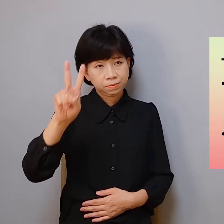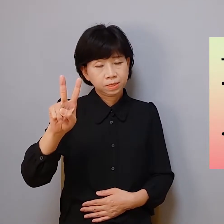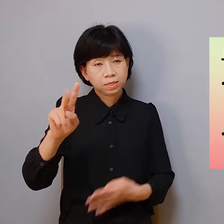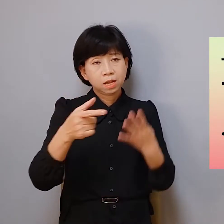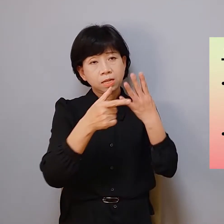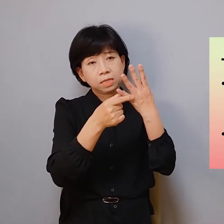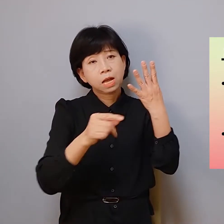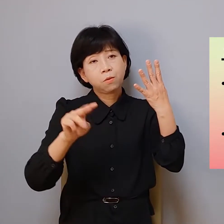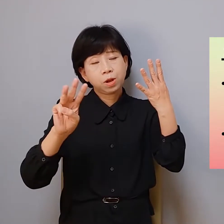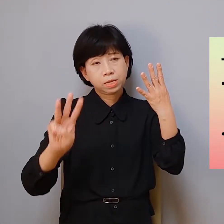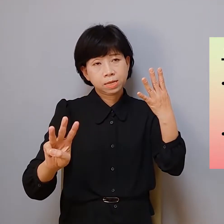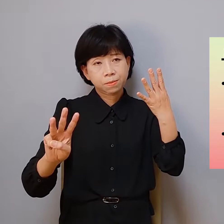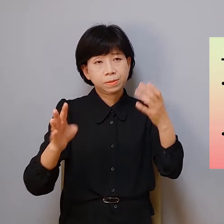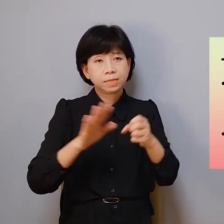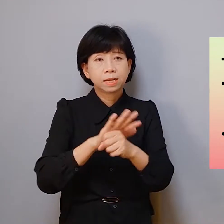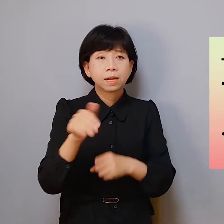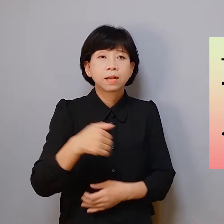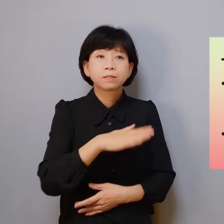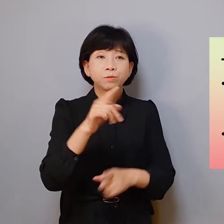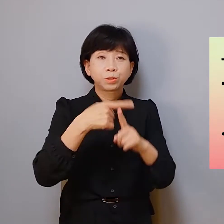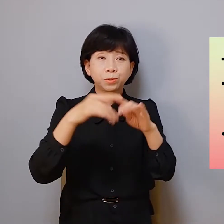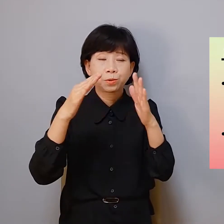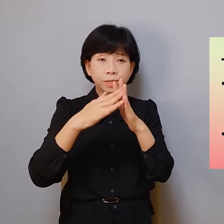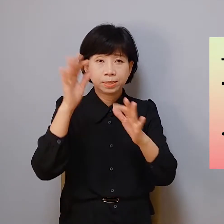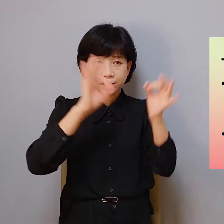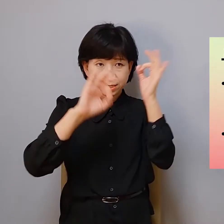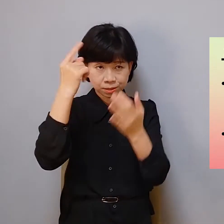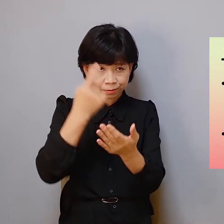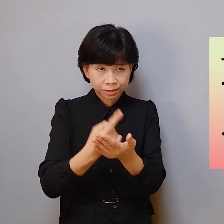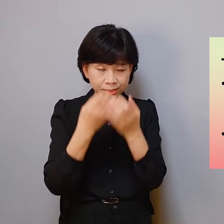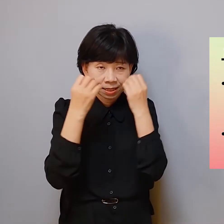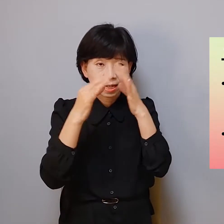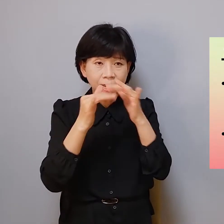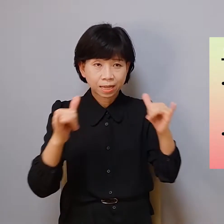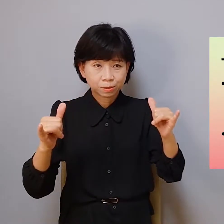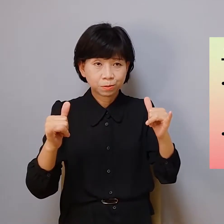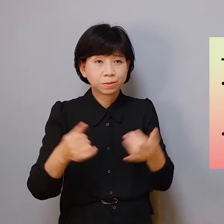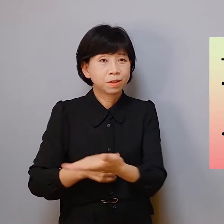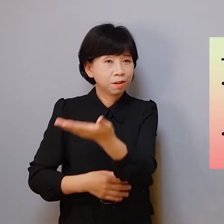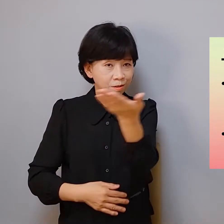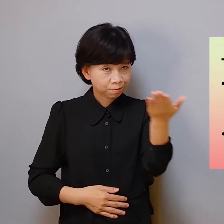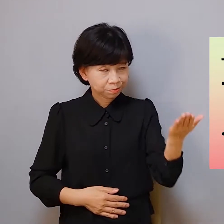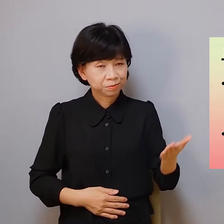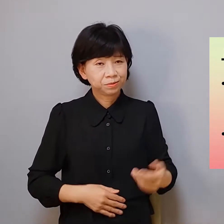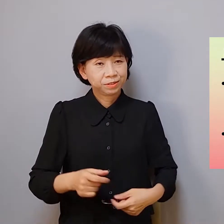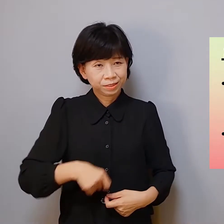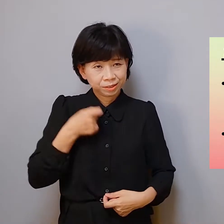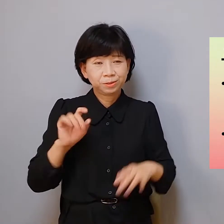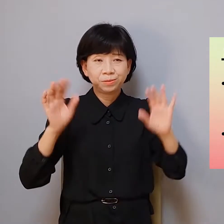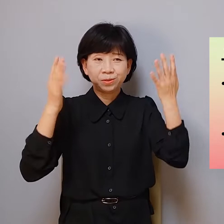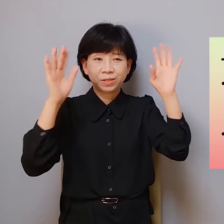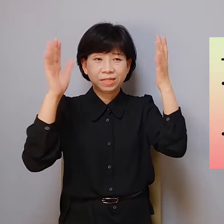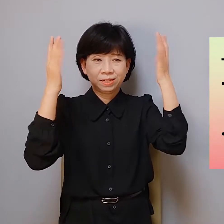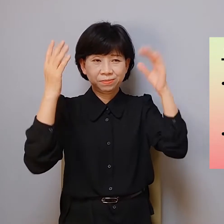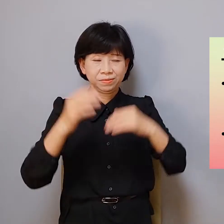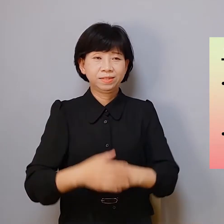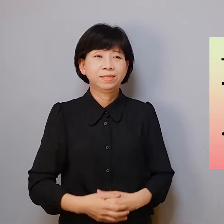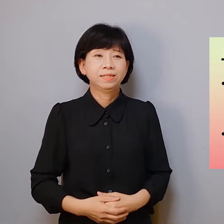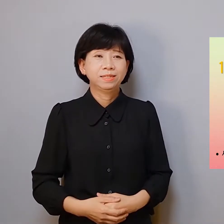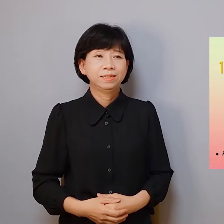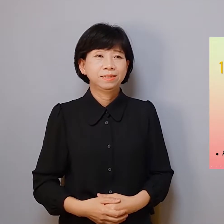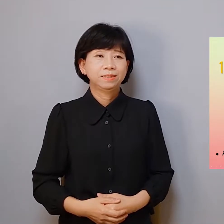(2022년 4월 3일) 사랑하는 우리 교회를 찾아주신 새가족 및 방문자 여러분을 진심으로 환영합니다.